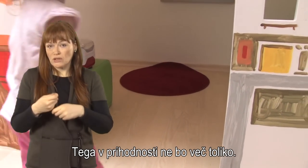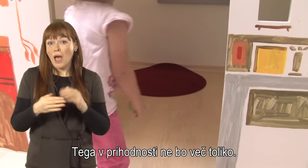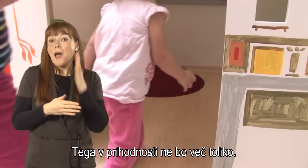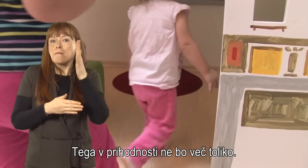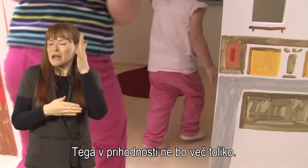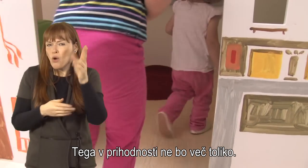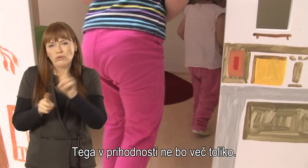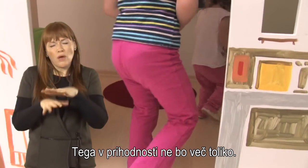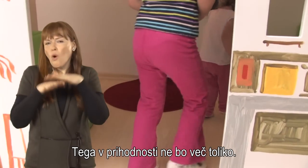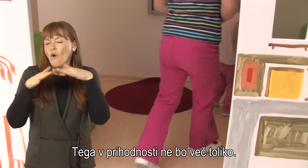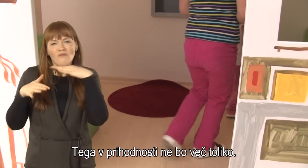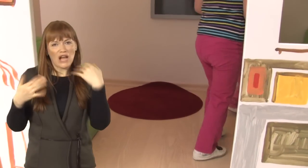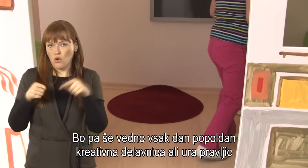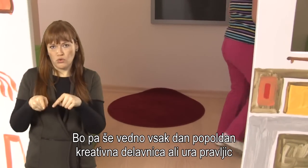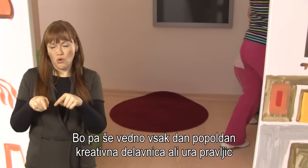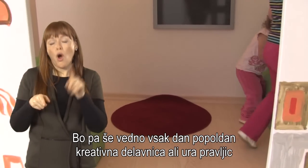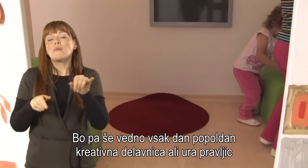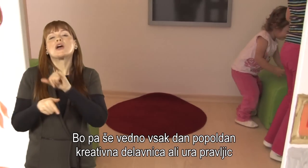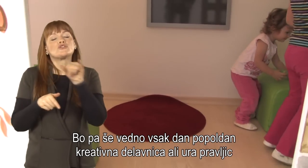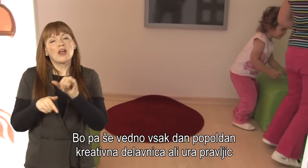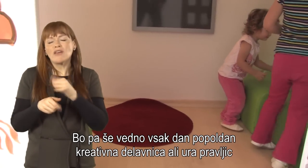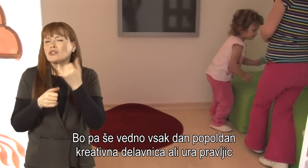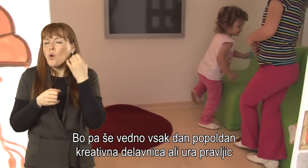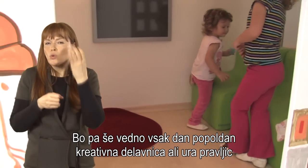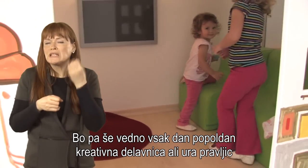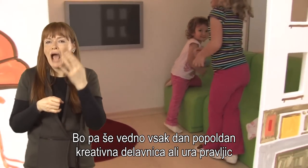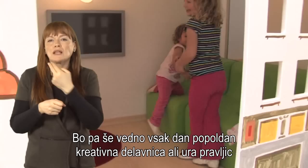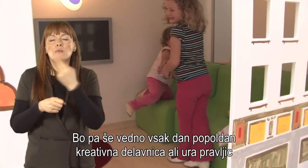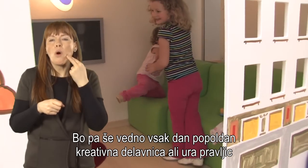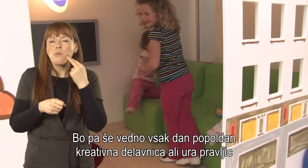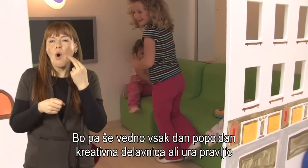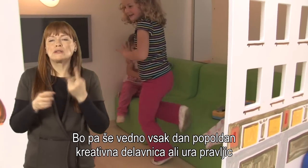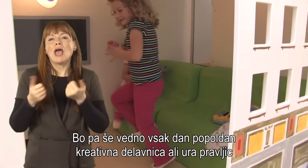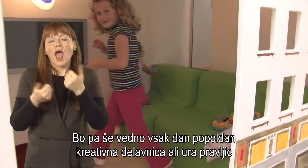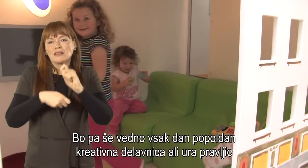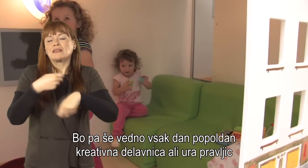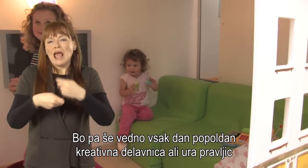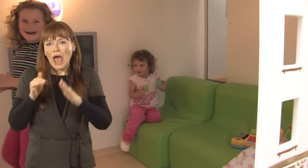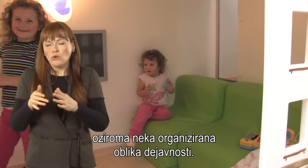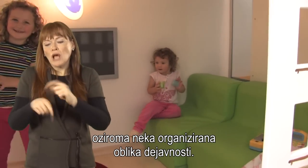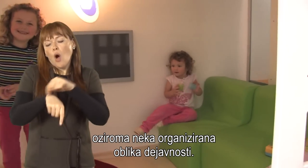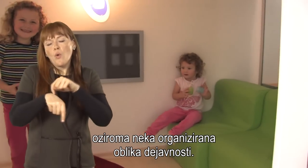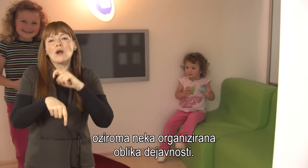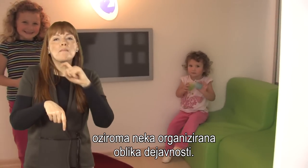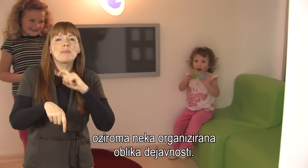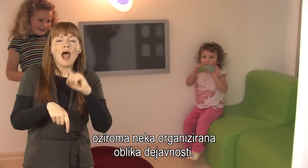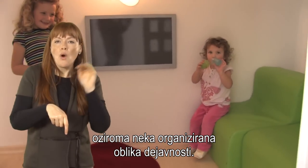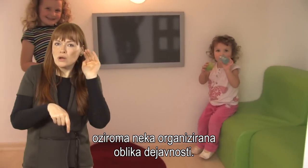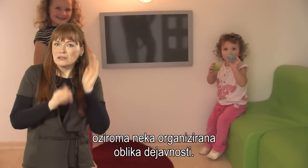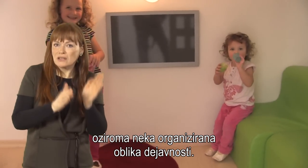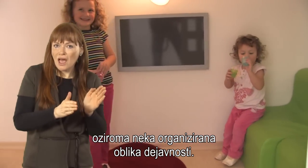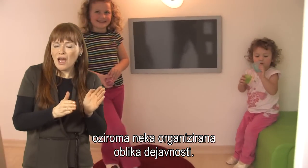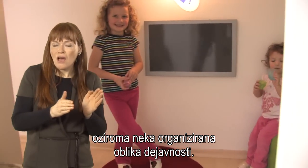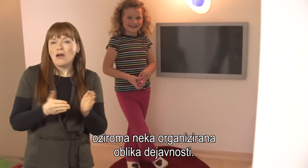v prihodnosti ne bo več toliko, bo pa še vedno vsak dan popoldne ena kreativna delavnica ali pa ura pravljic oziroma neka organizirana